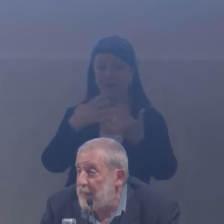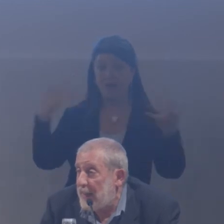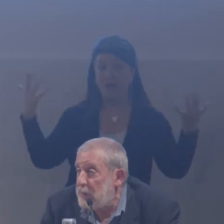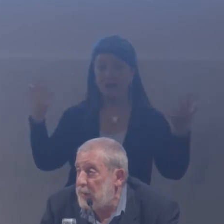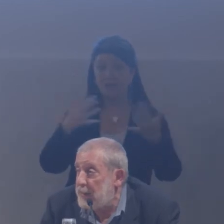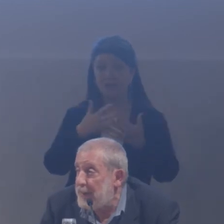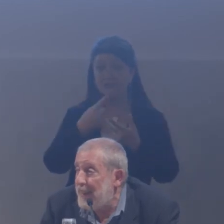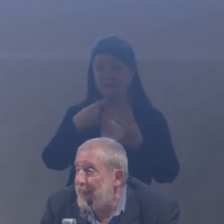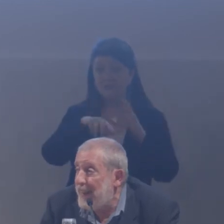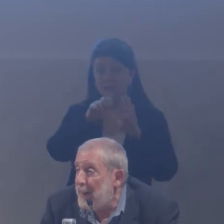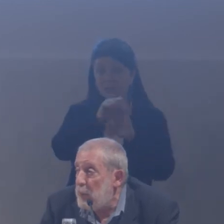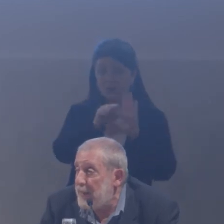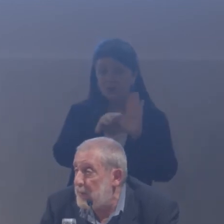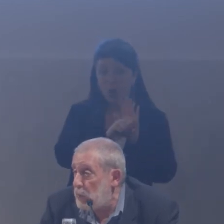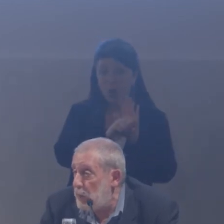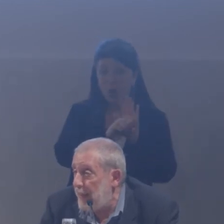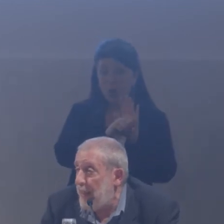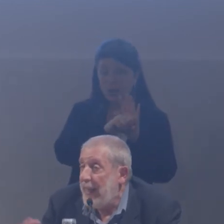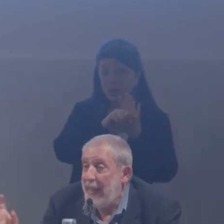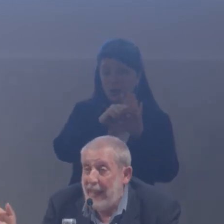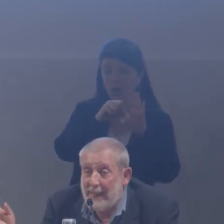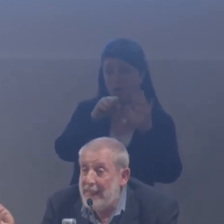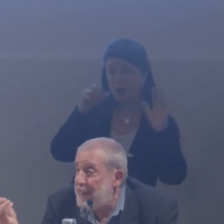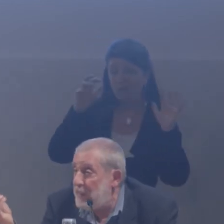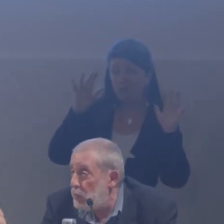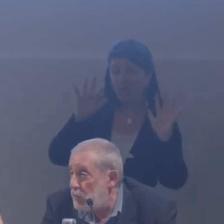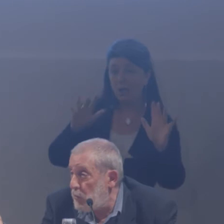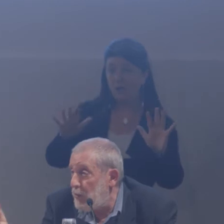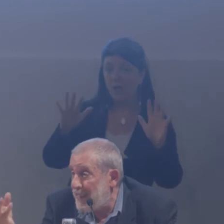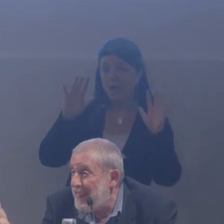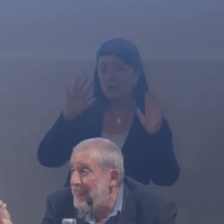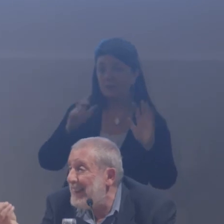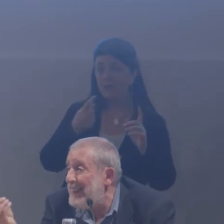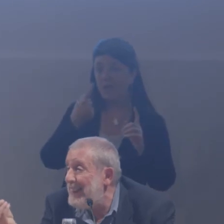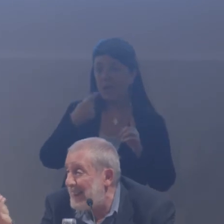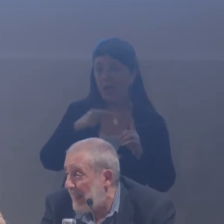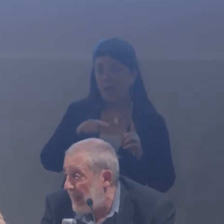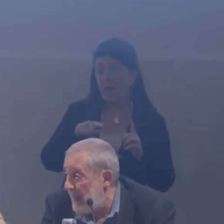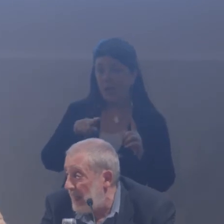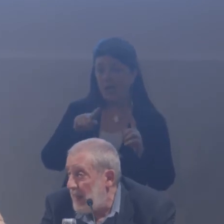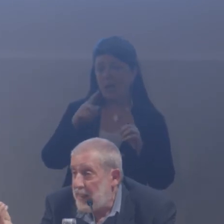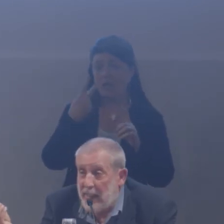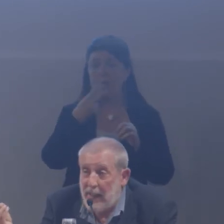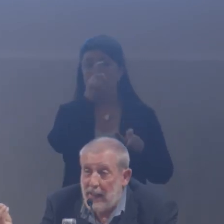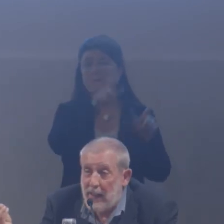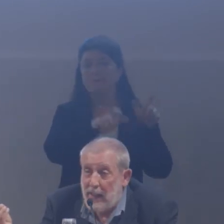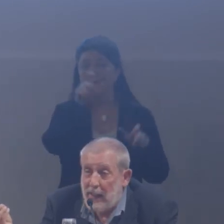i fantasmi delle persone e delle istituzioni e delle entità